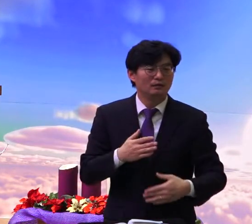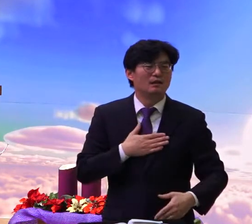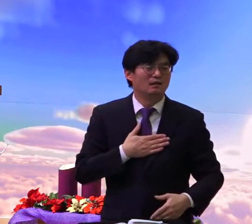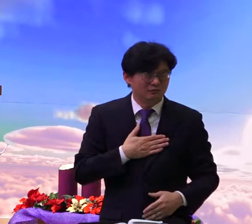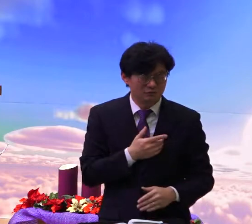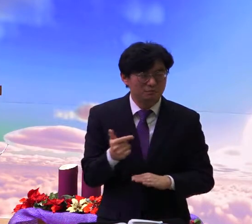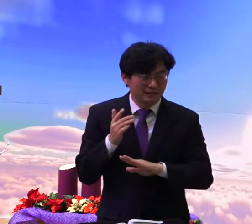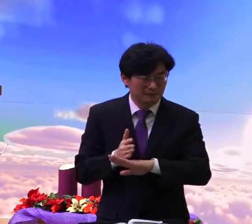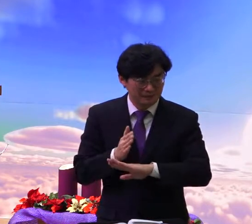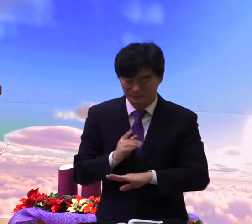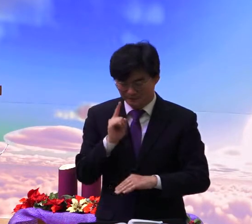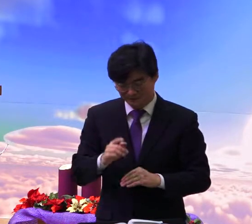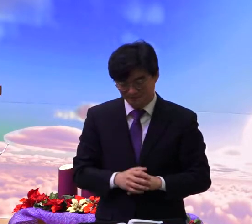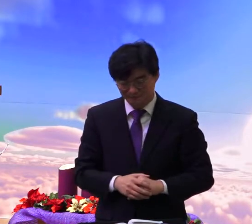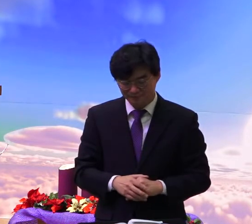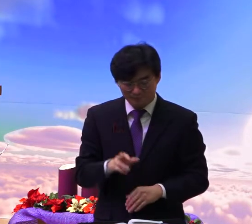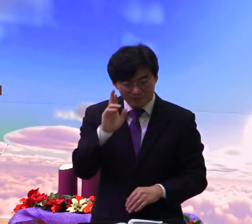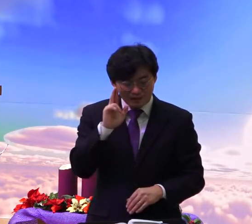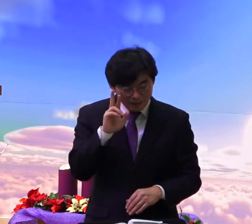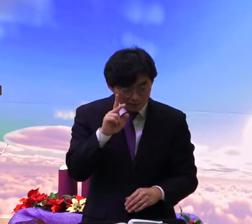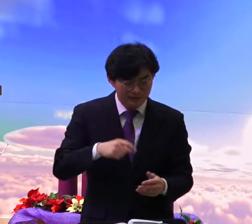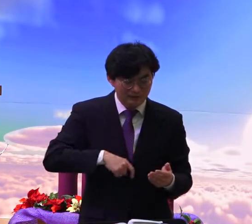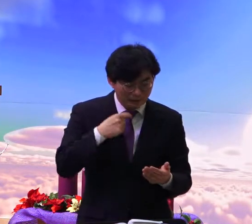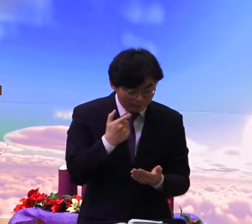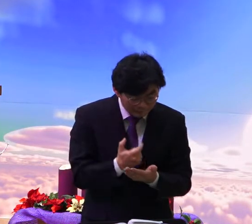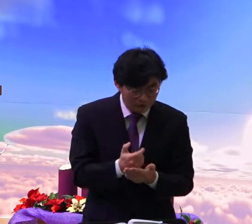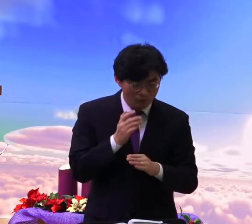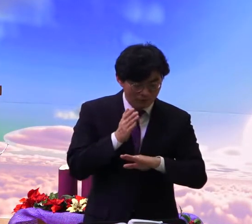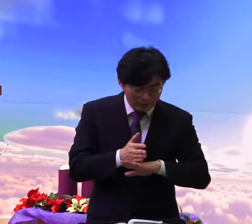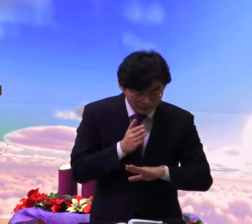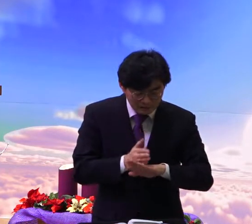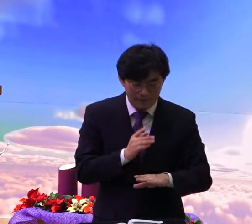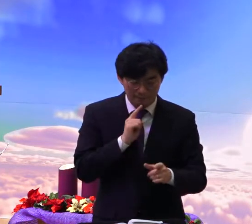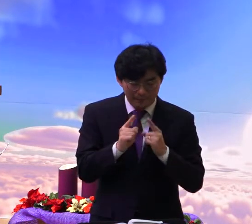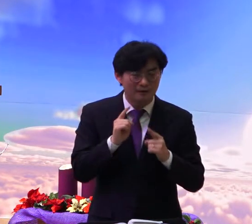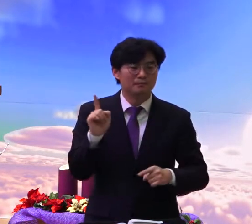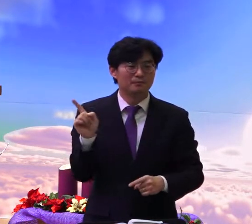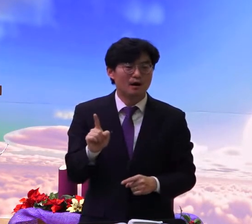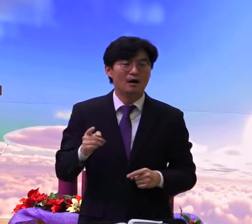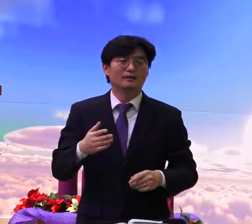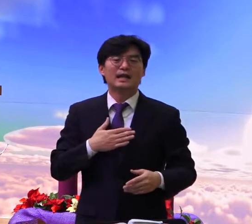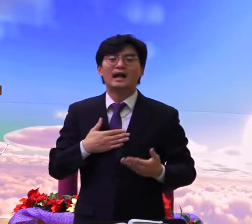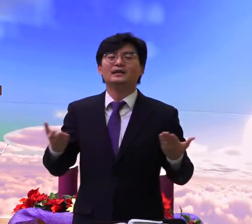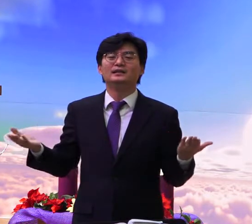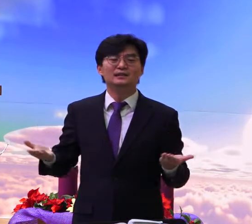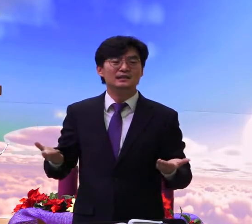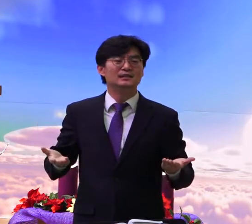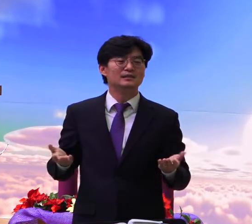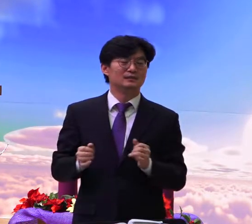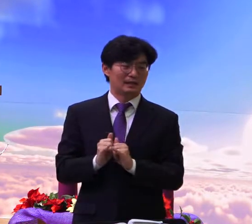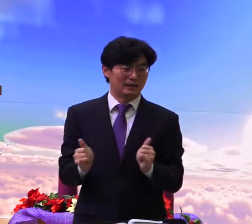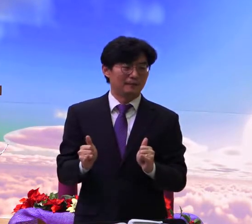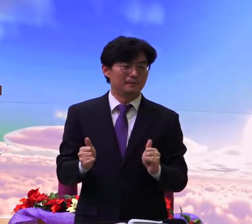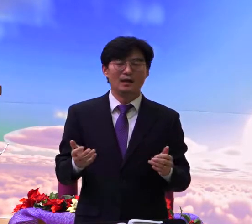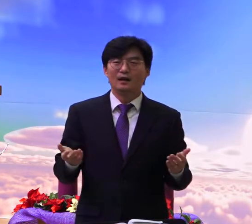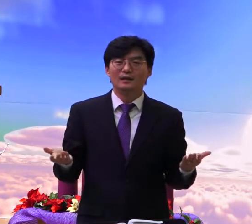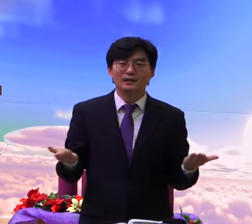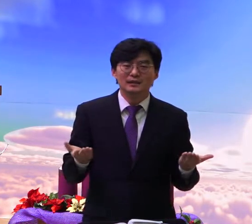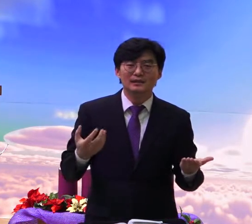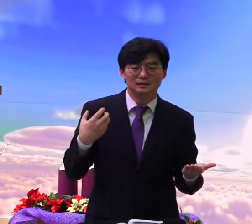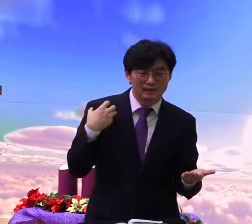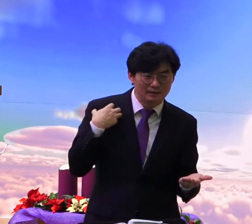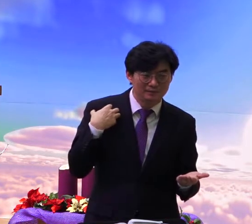것입니다. 바울이 그렇게 감격했었던 일꾼이라고 하는 단어, 복음을 위한